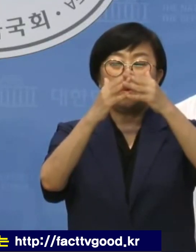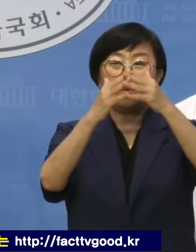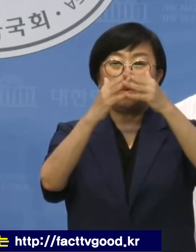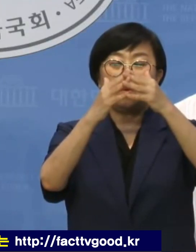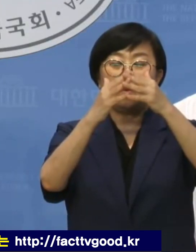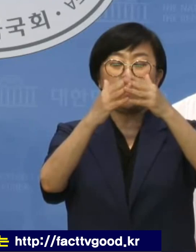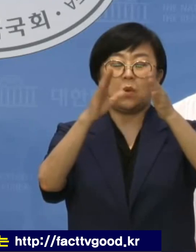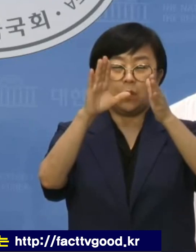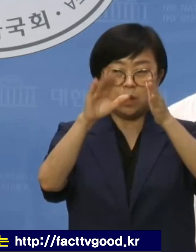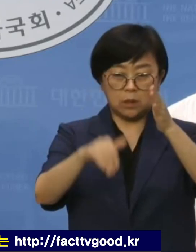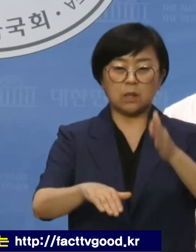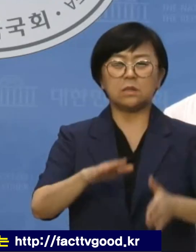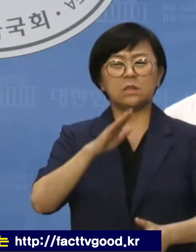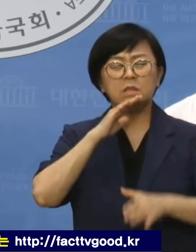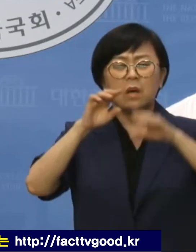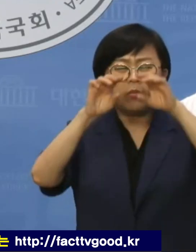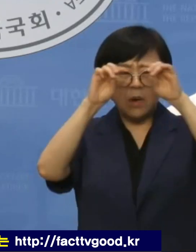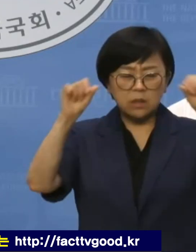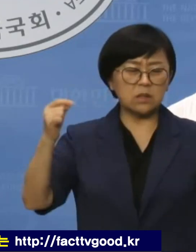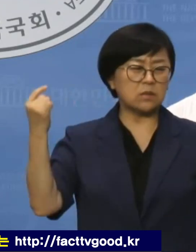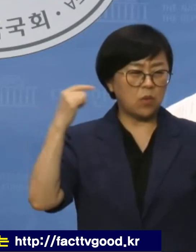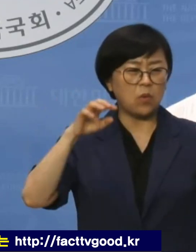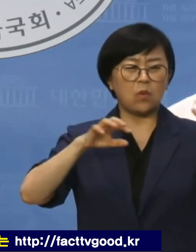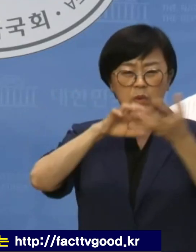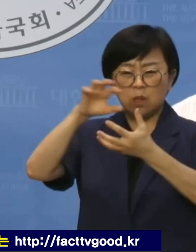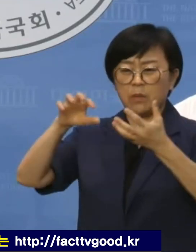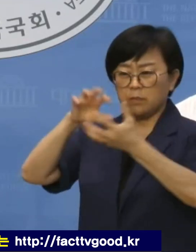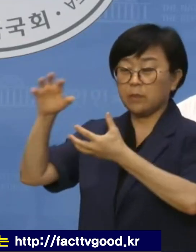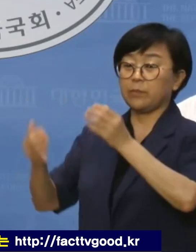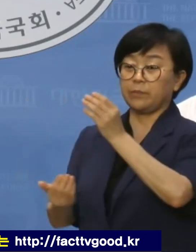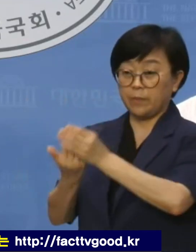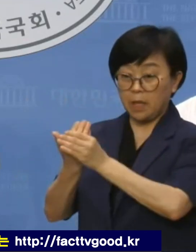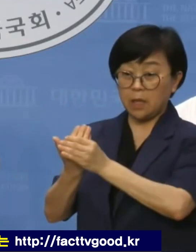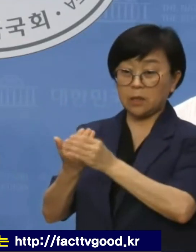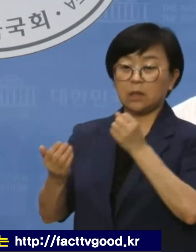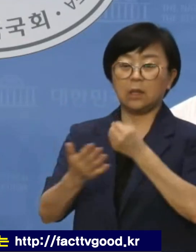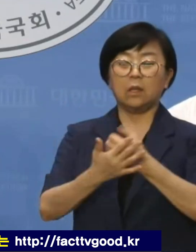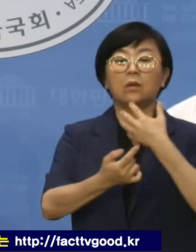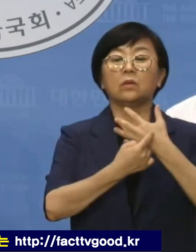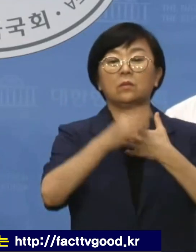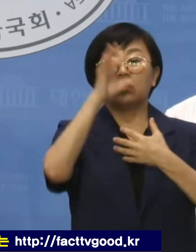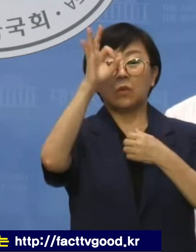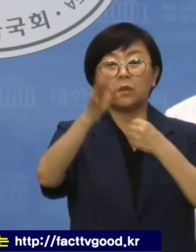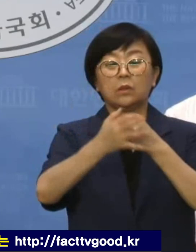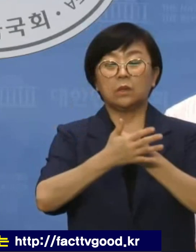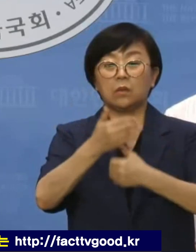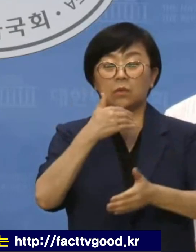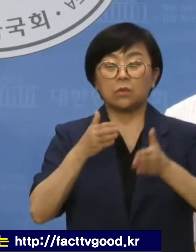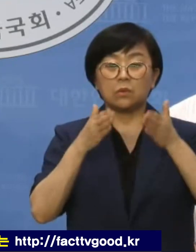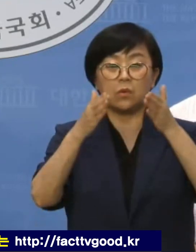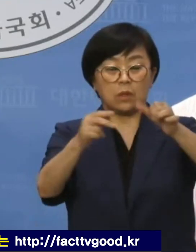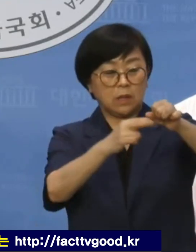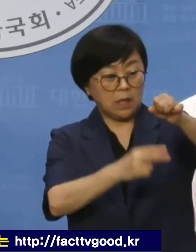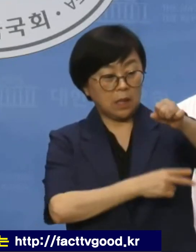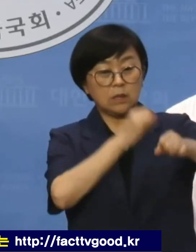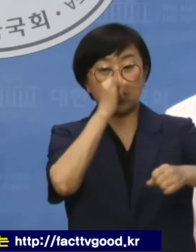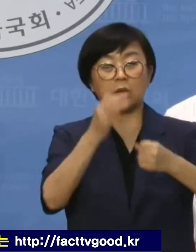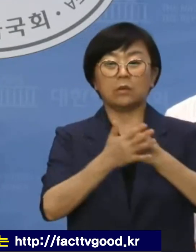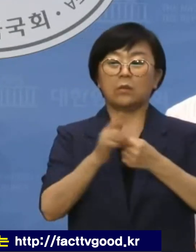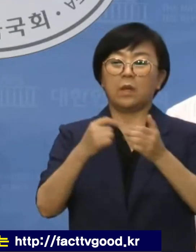공사하는 과정에서도 얼마나 많은 소음과 매연과 분진이 일어날 텐데 이렇게 겉으로 나와 있는 고속도로 교량까지